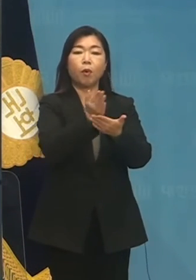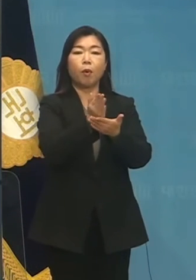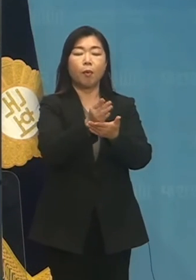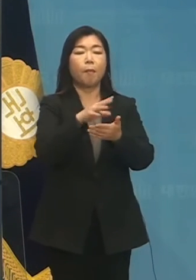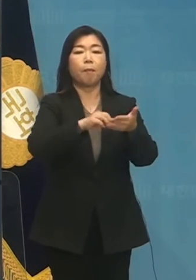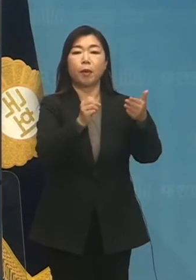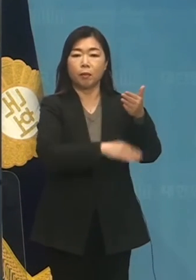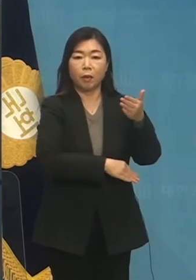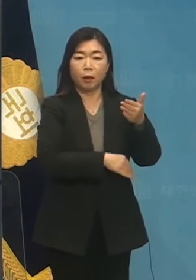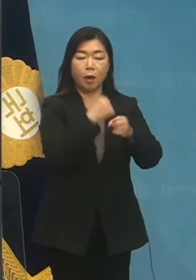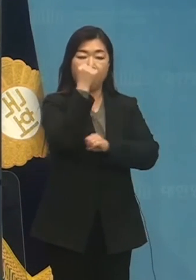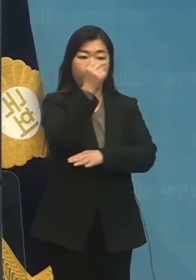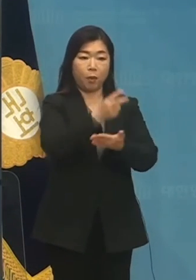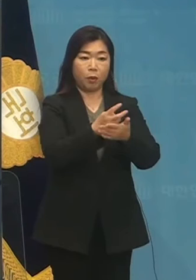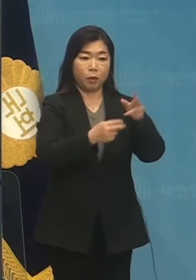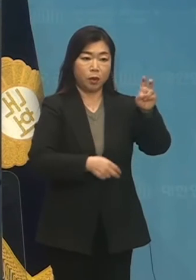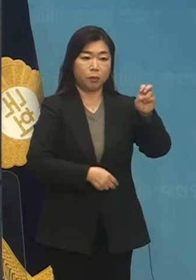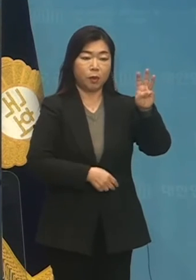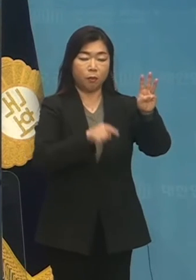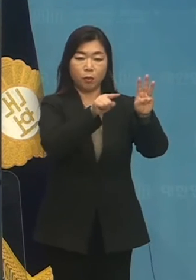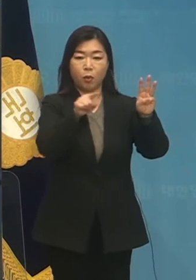헌법 23조 3항에